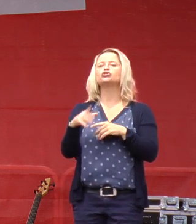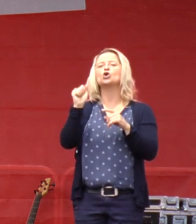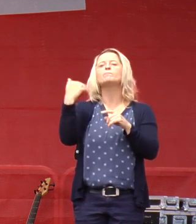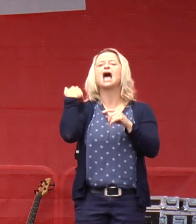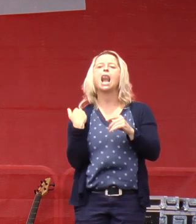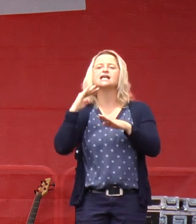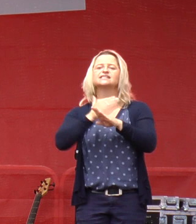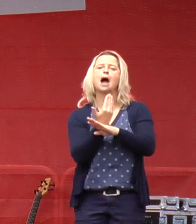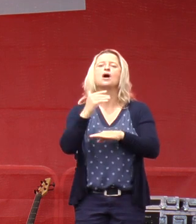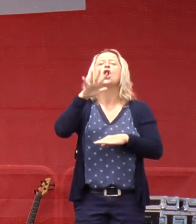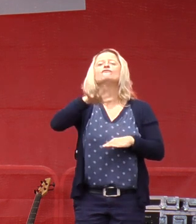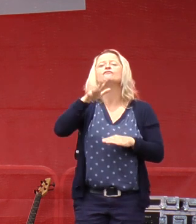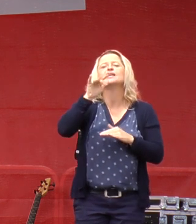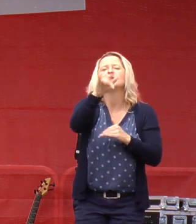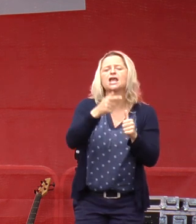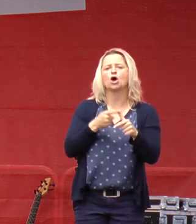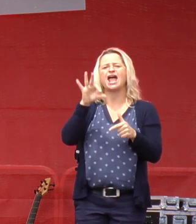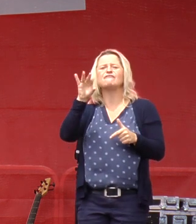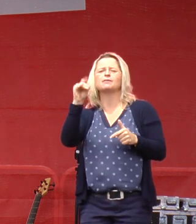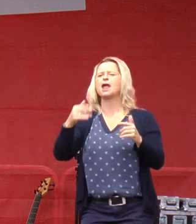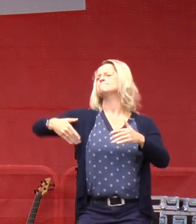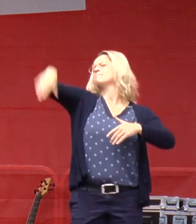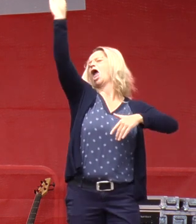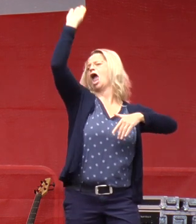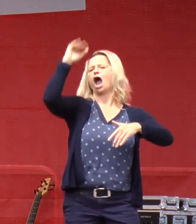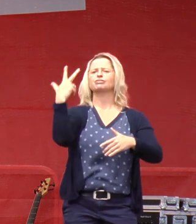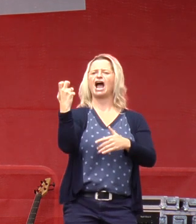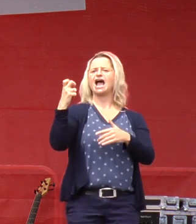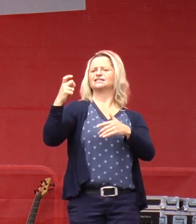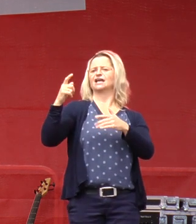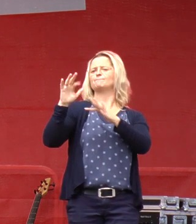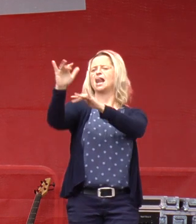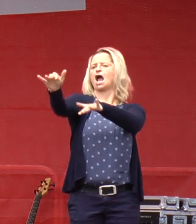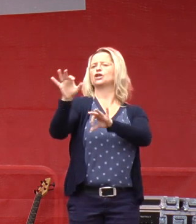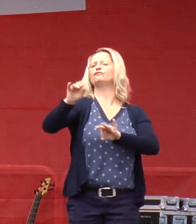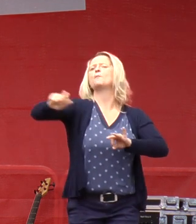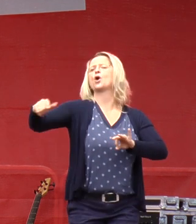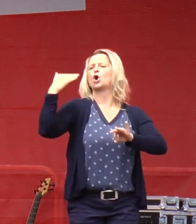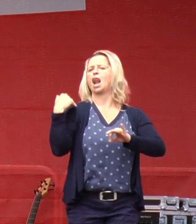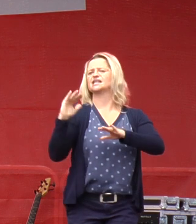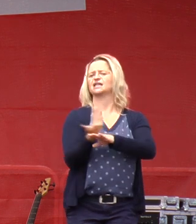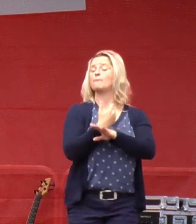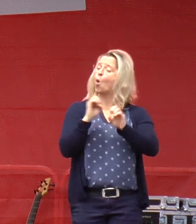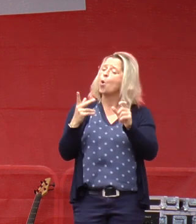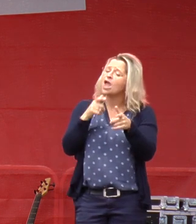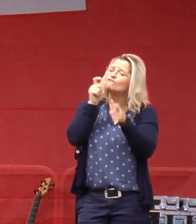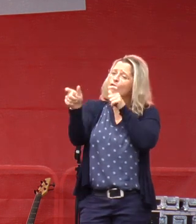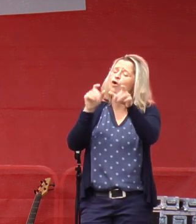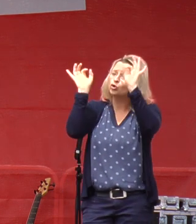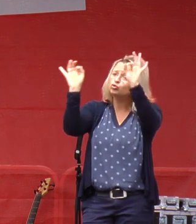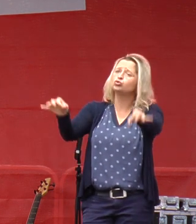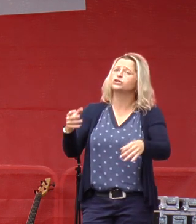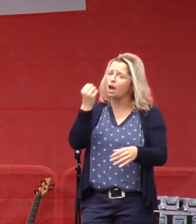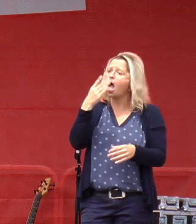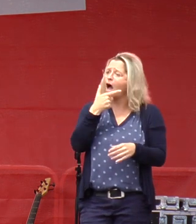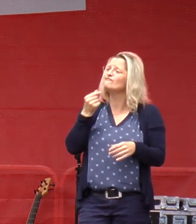Milliarden bei der Einkommenssteuer. Die FDP schrie, wir geben mehr, 30 Milliarden. Klingt ja erstmal gut. Meine, viele Leute würden gern weniger Steuern